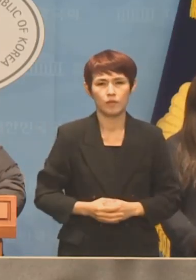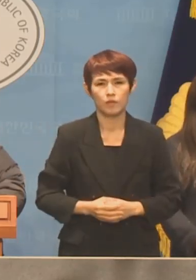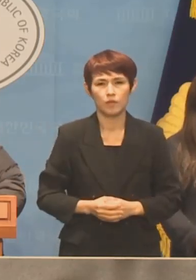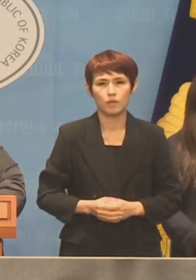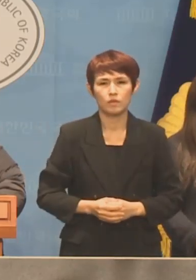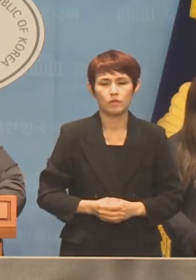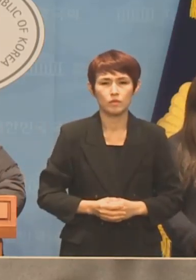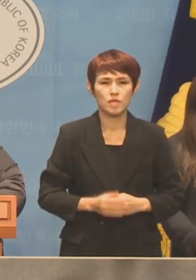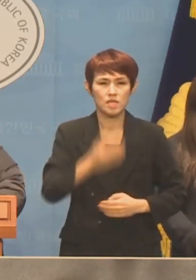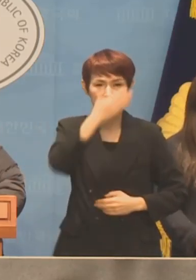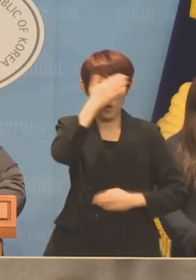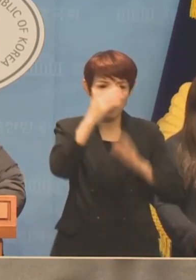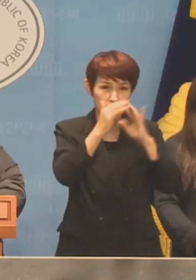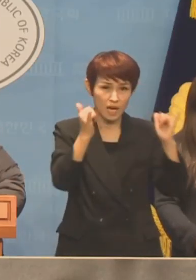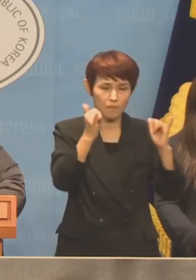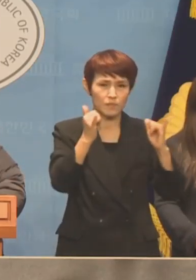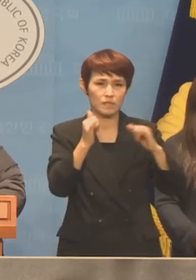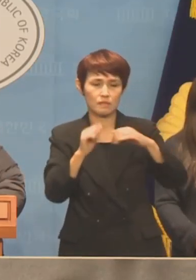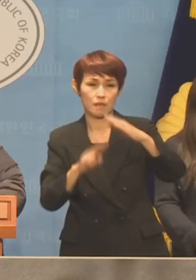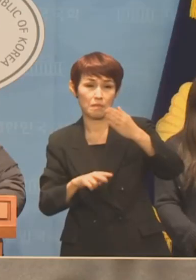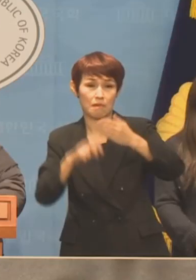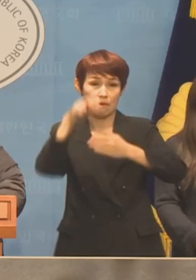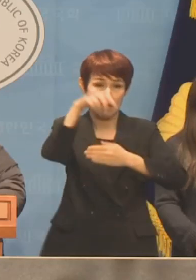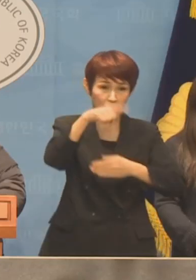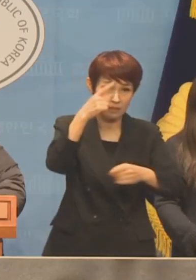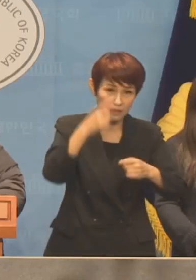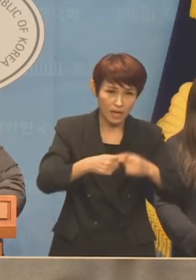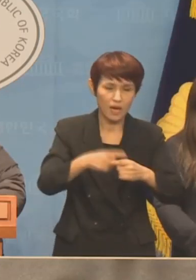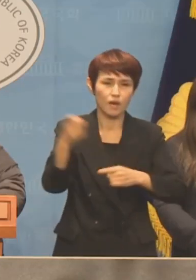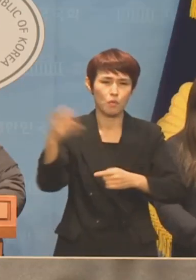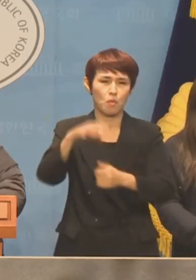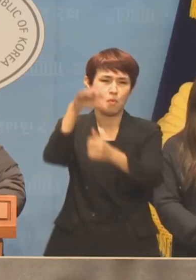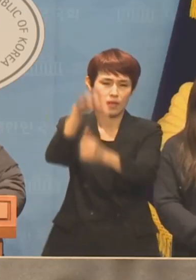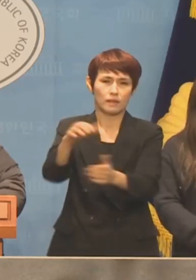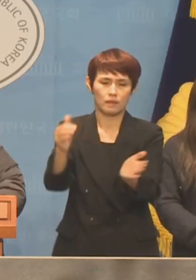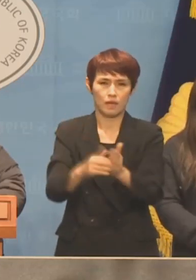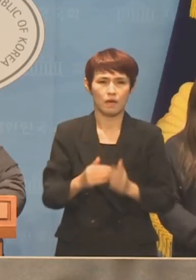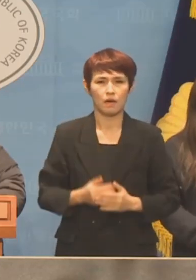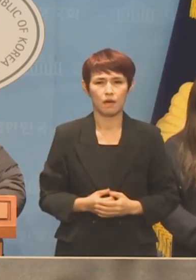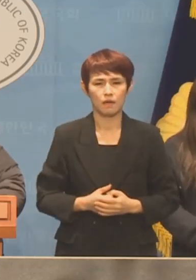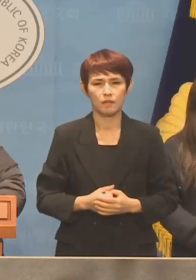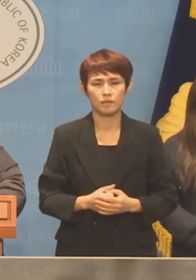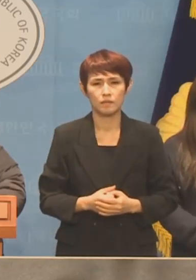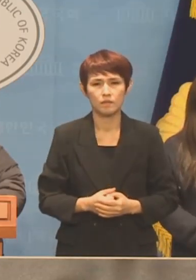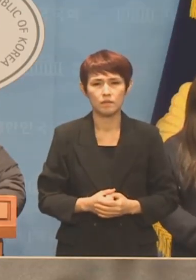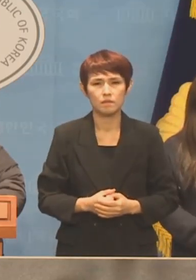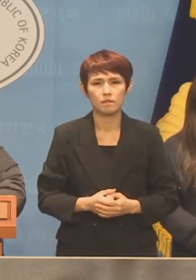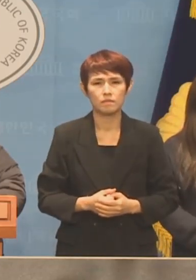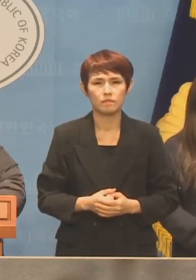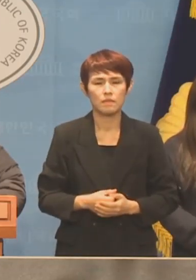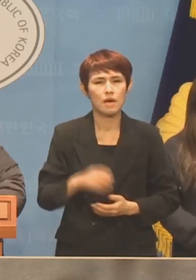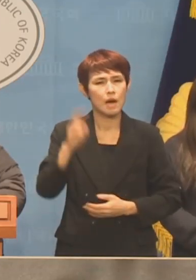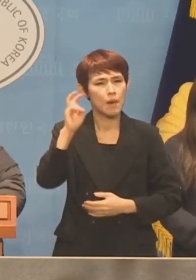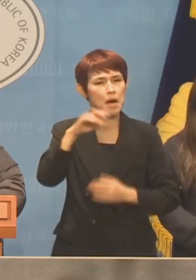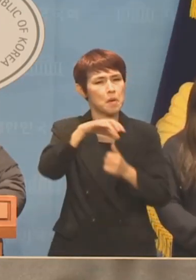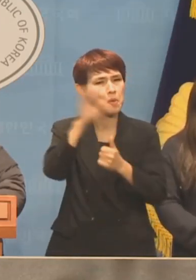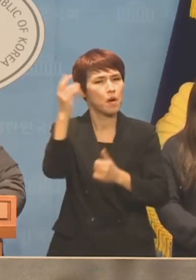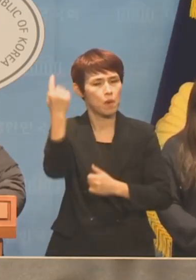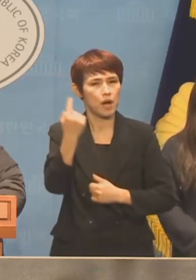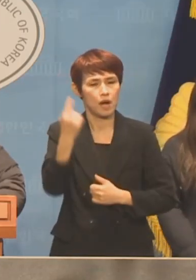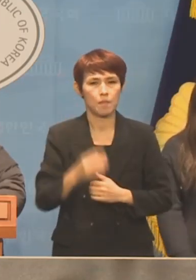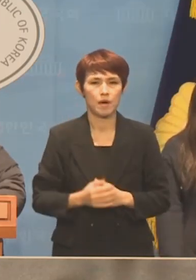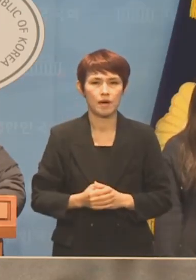17명의 젊은이들이 또 담장을 넘다가 유치장에 있다. 그래서 또 관계자들과 이야기했다. 아마 곧 훈방될 것이다. 다시